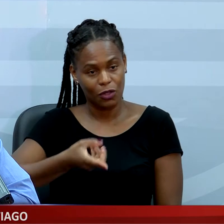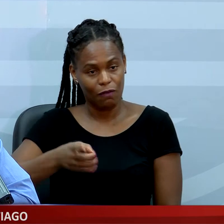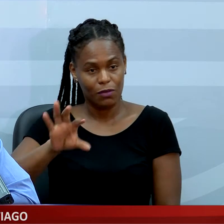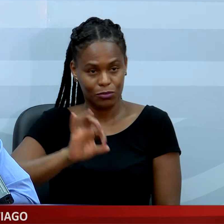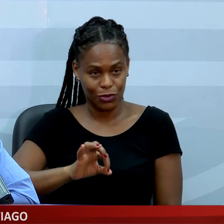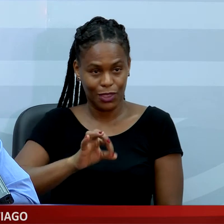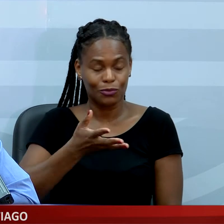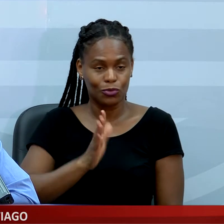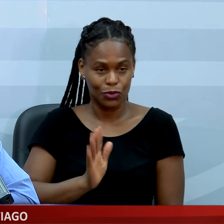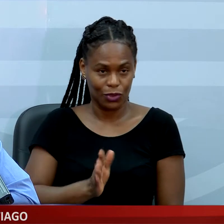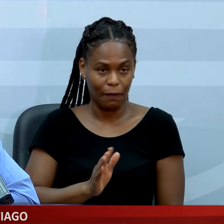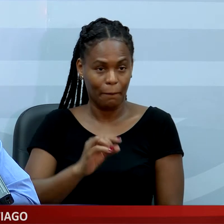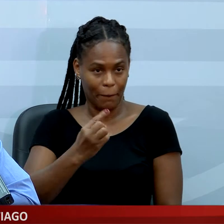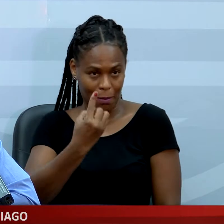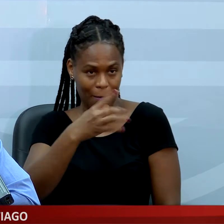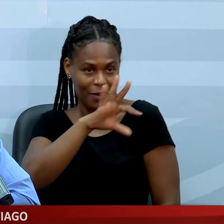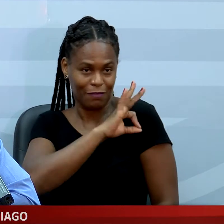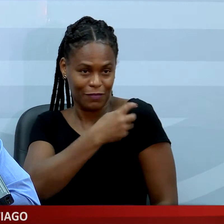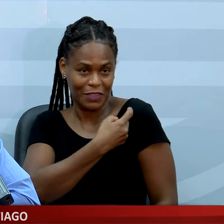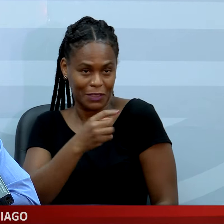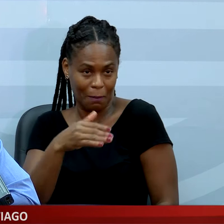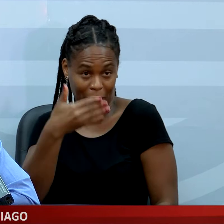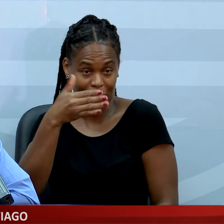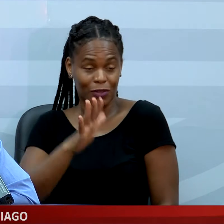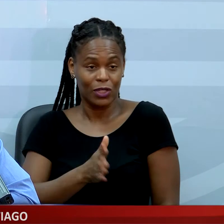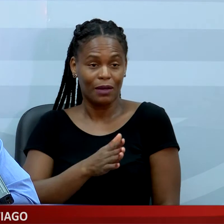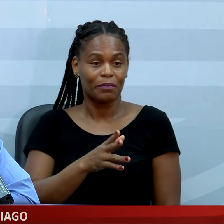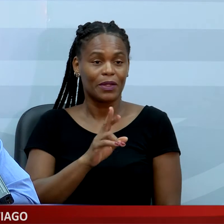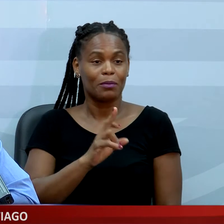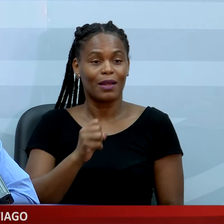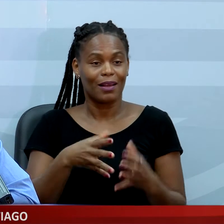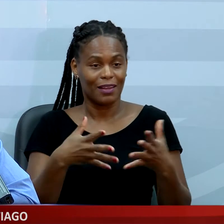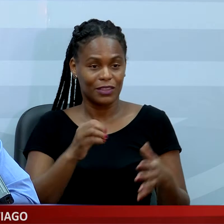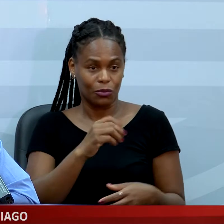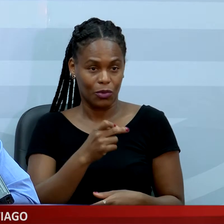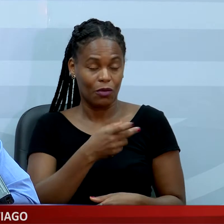93,9% já recebeu uma primeira dose. Em Ribeira Grande de Santo Antão,